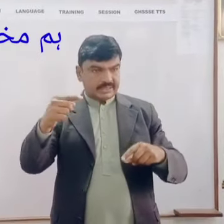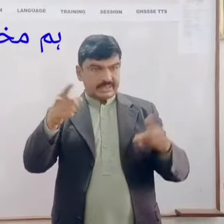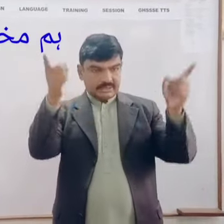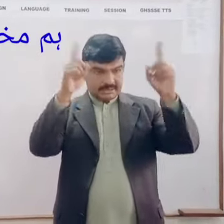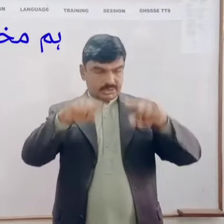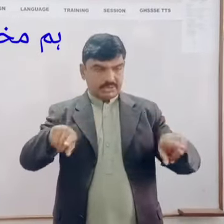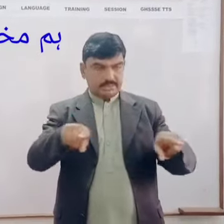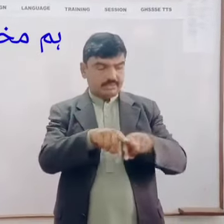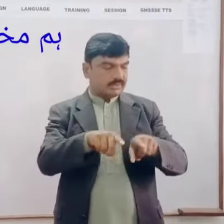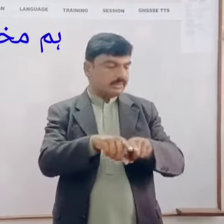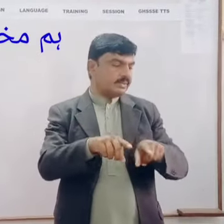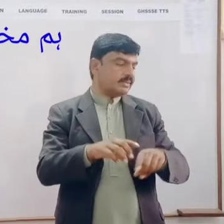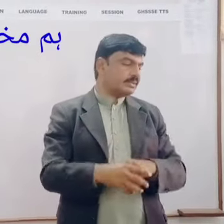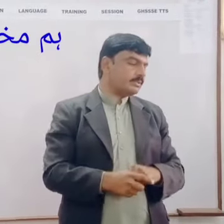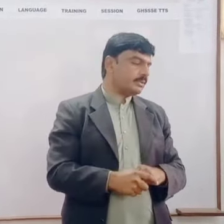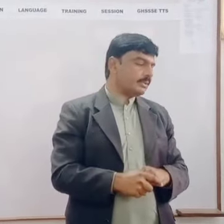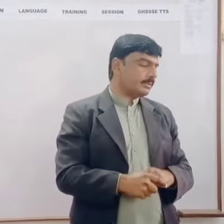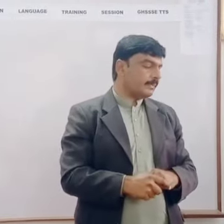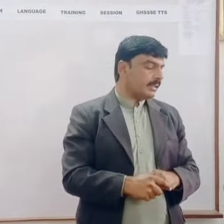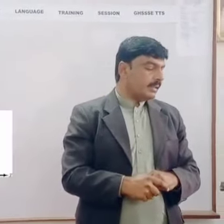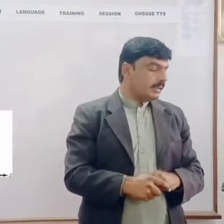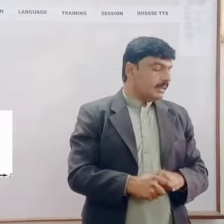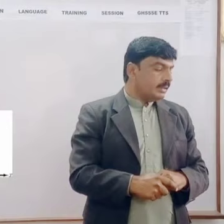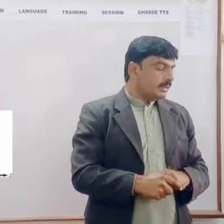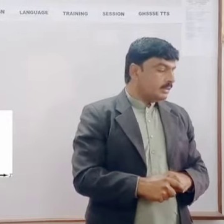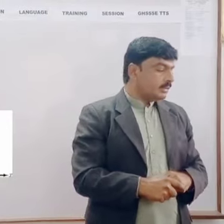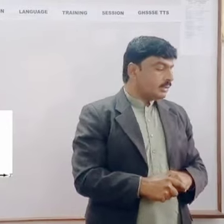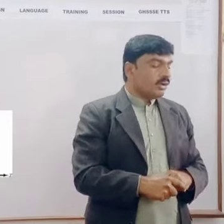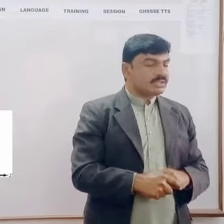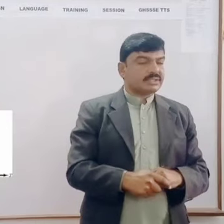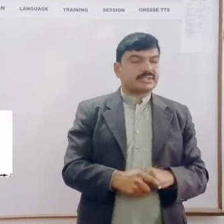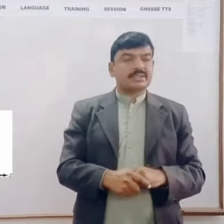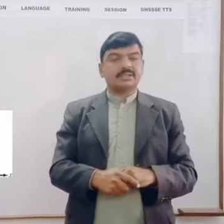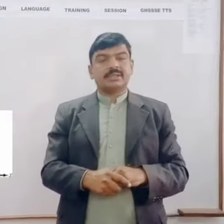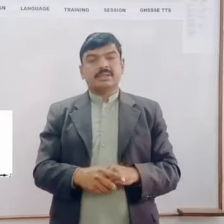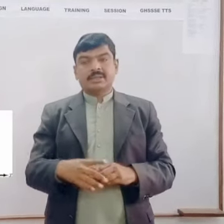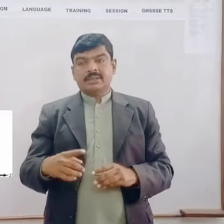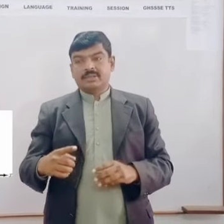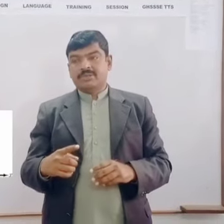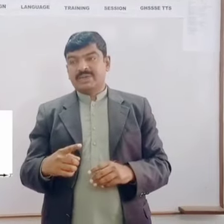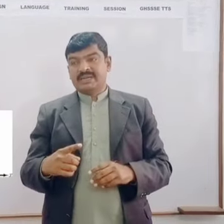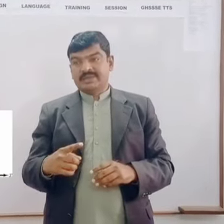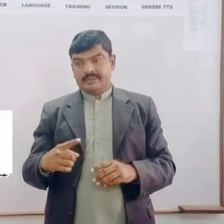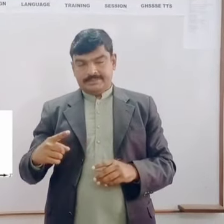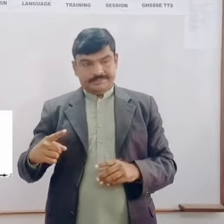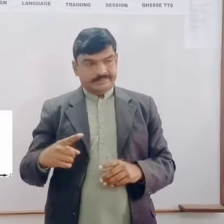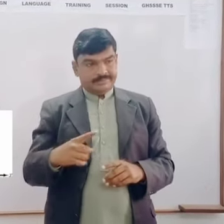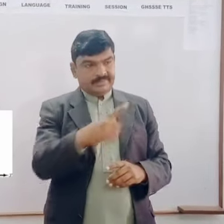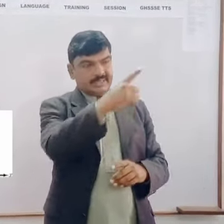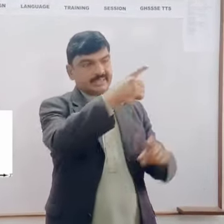बटा जो बराबर तकसीम होती है। कॉस, वो ज्योमेट्री वाली, ऐसे